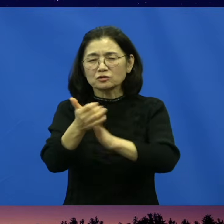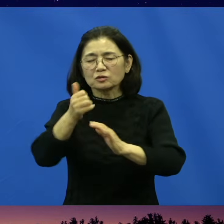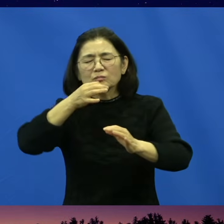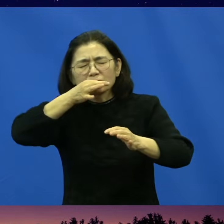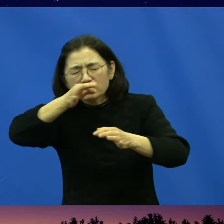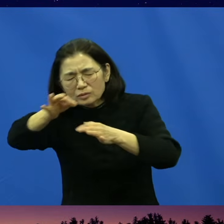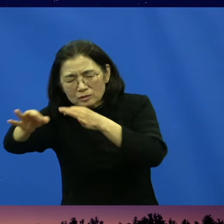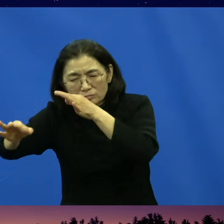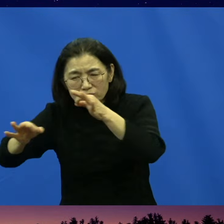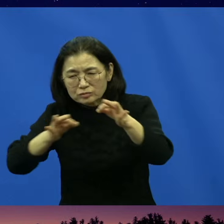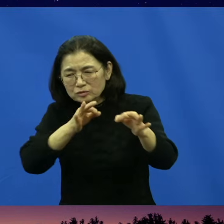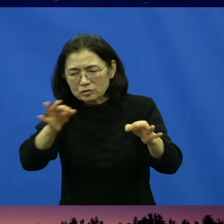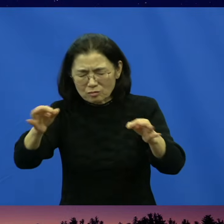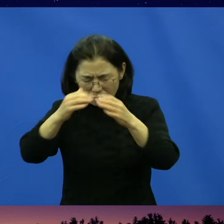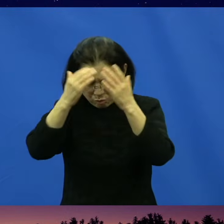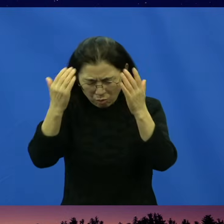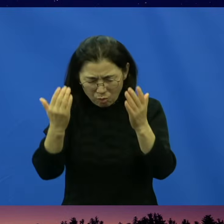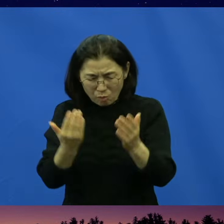했어요.